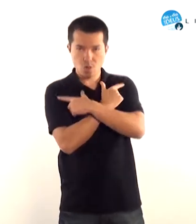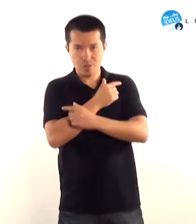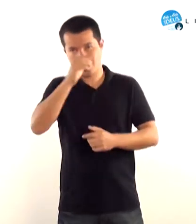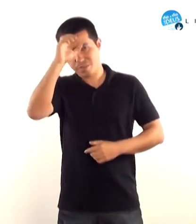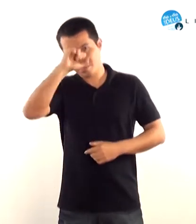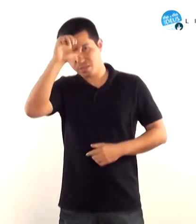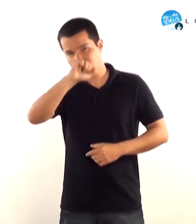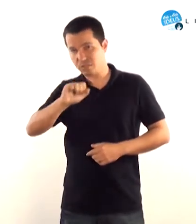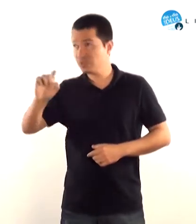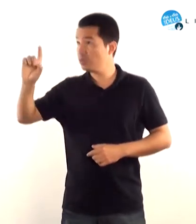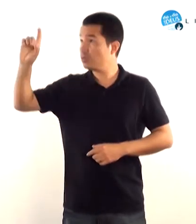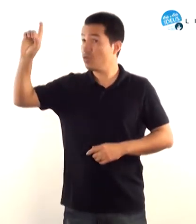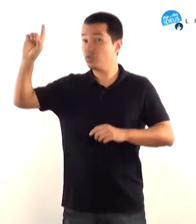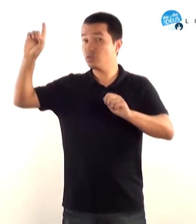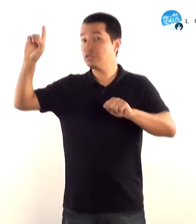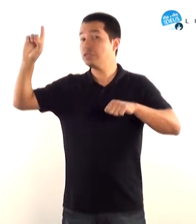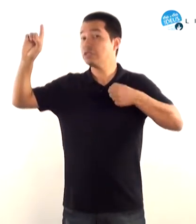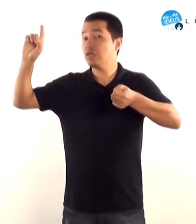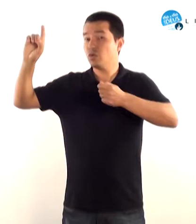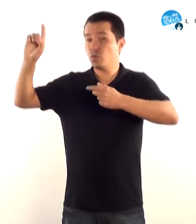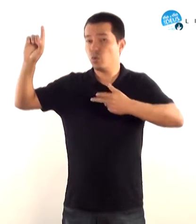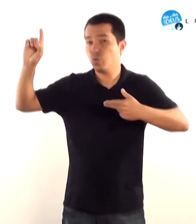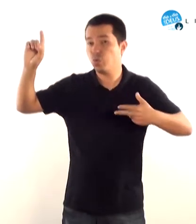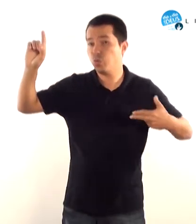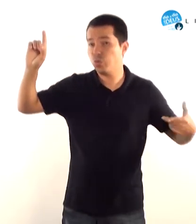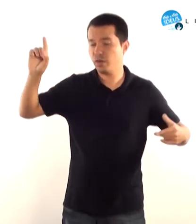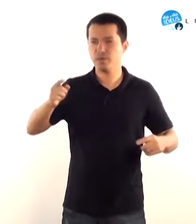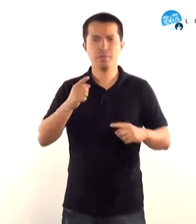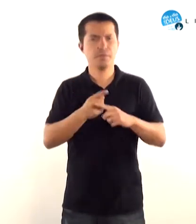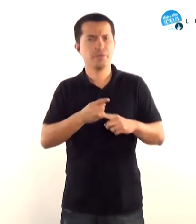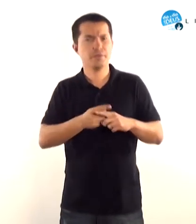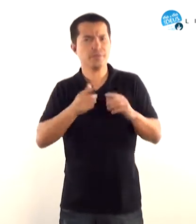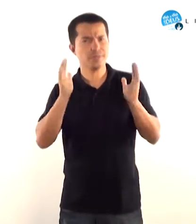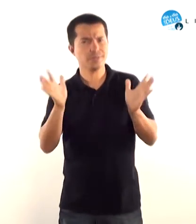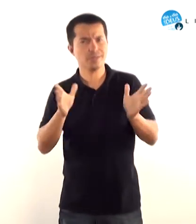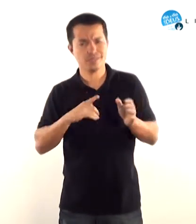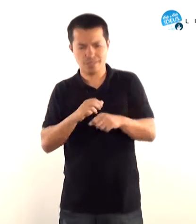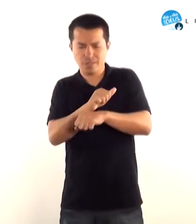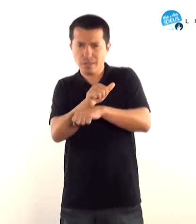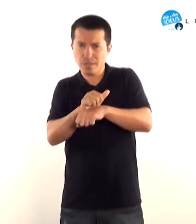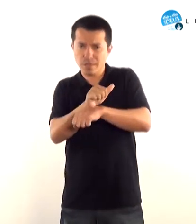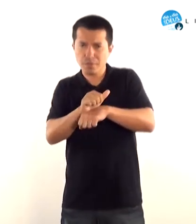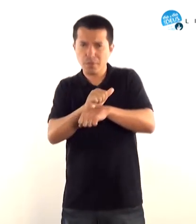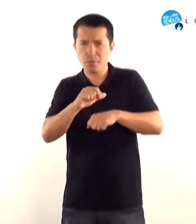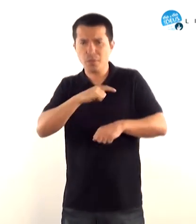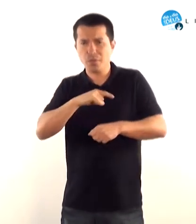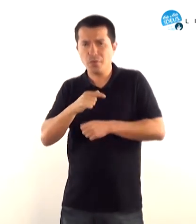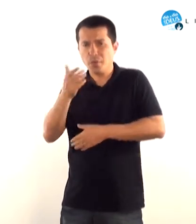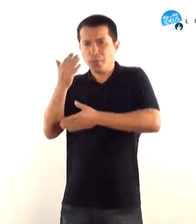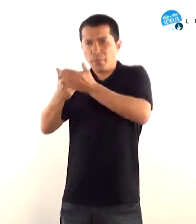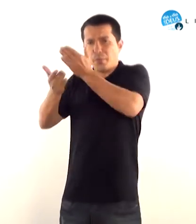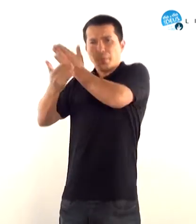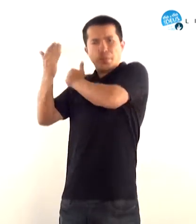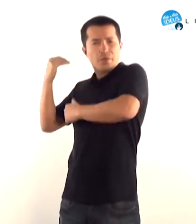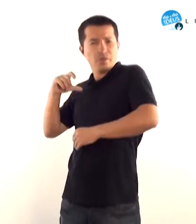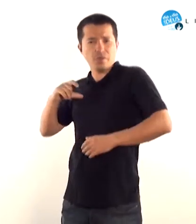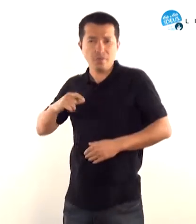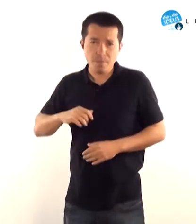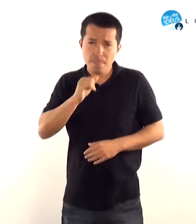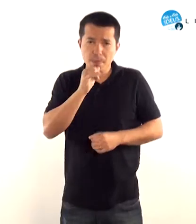Deus Todo-Poderoso. Porque desde muito tempo, quando Abraão saiu lá de